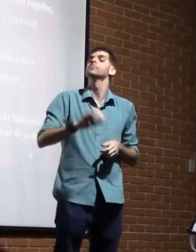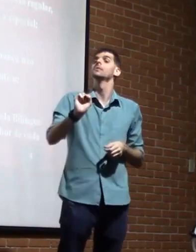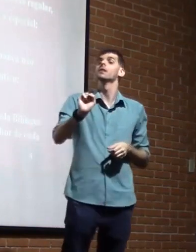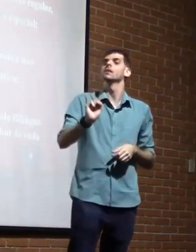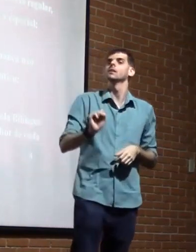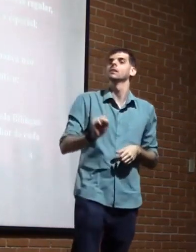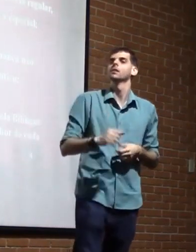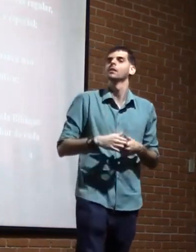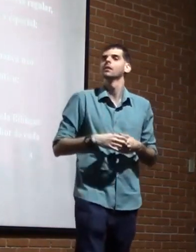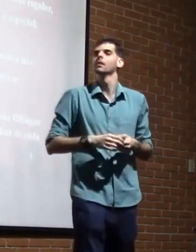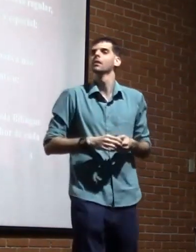espaços.